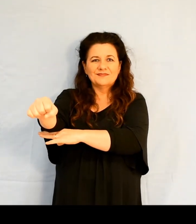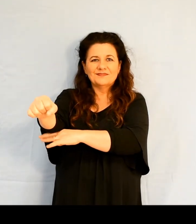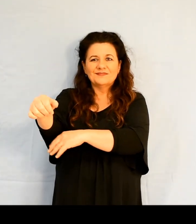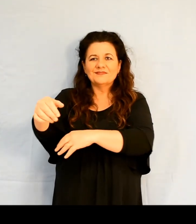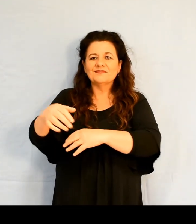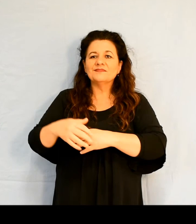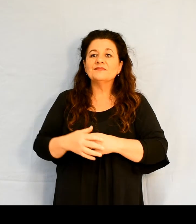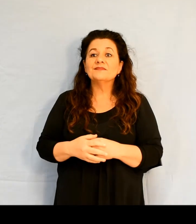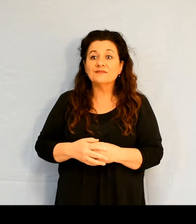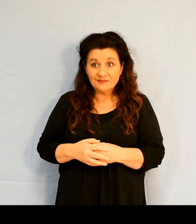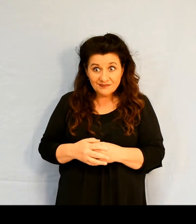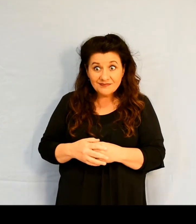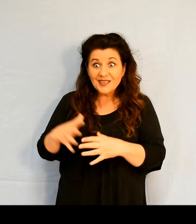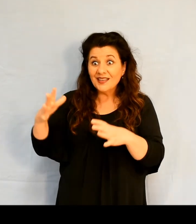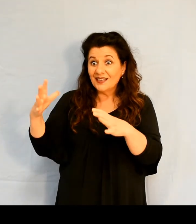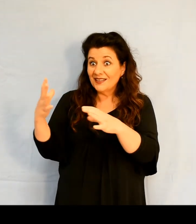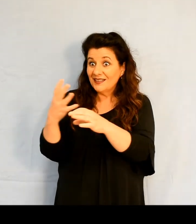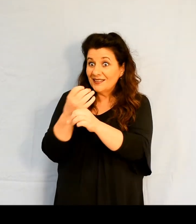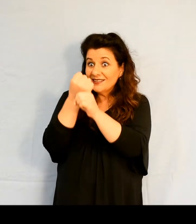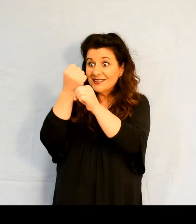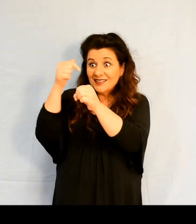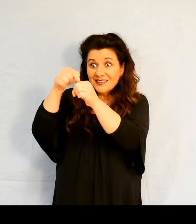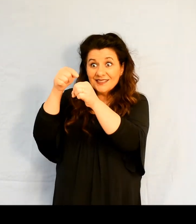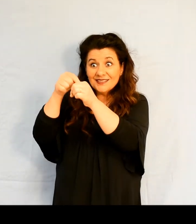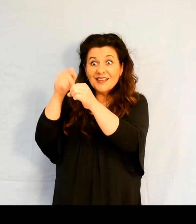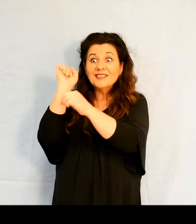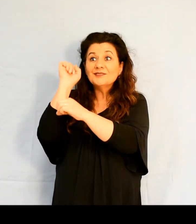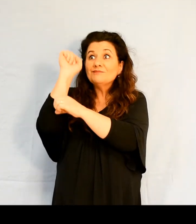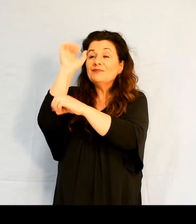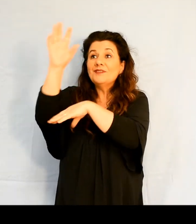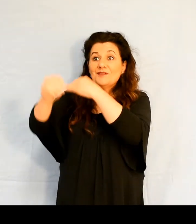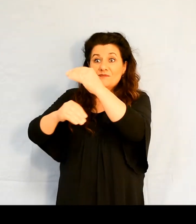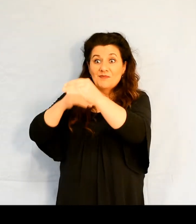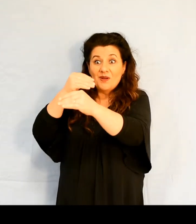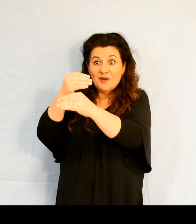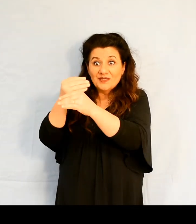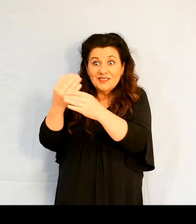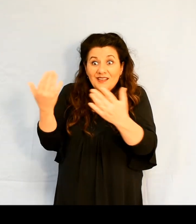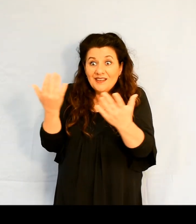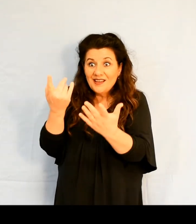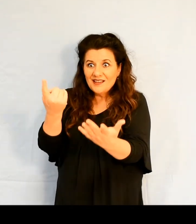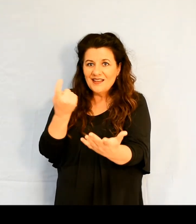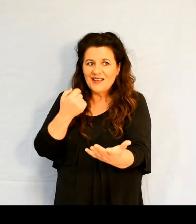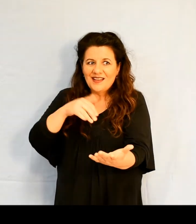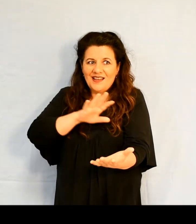Or, la victoire remportée sur le monde, c'est notre foi.